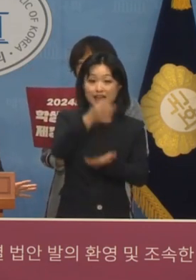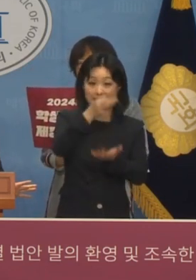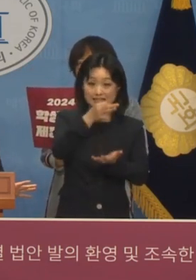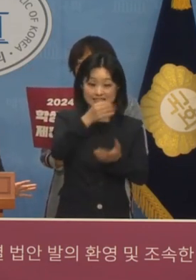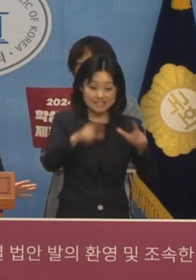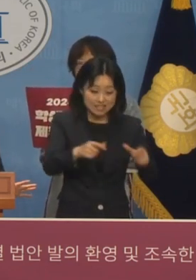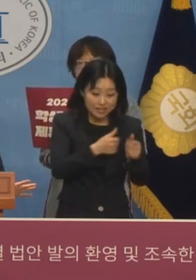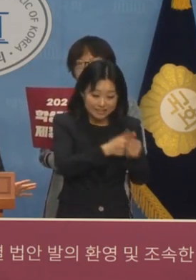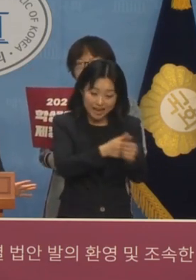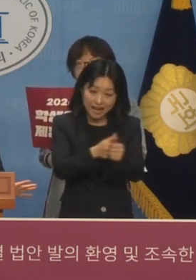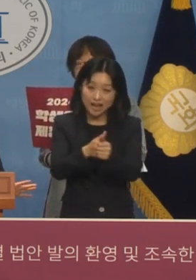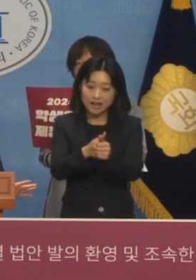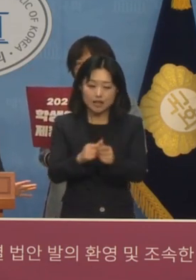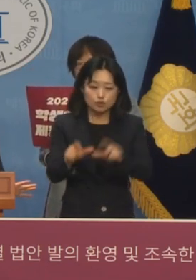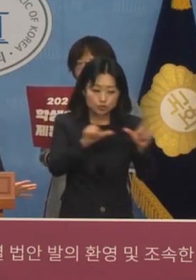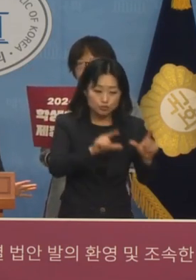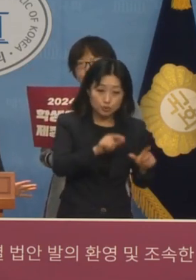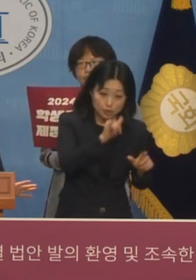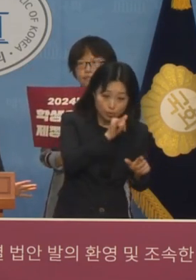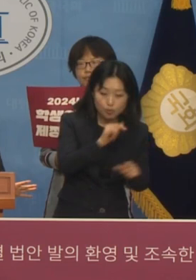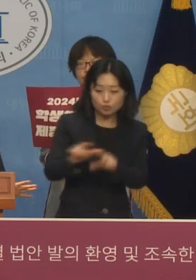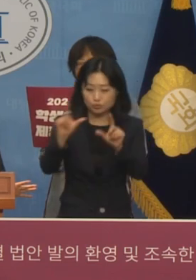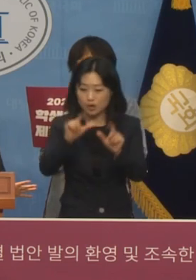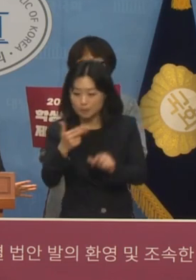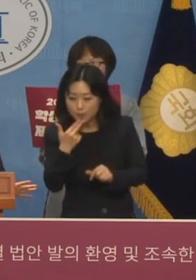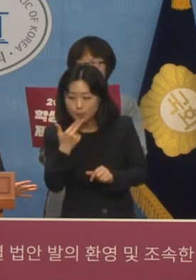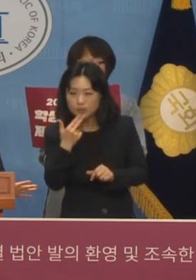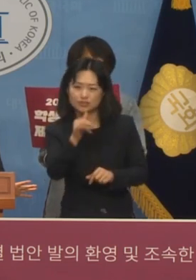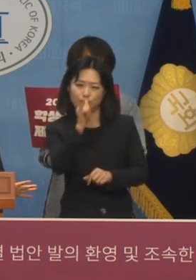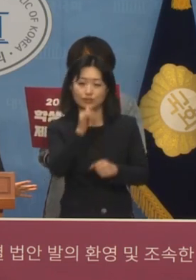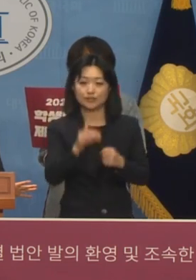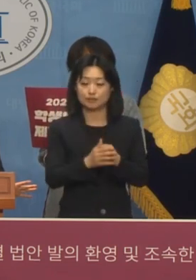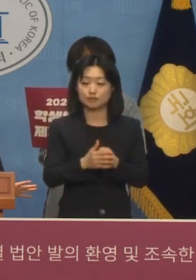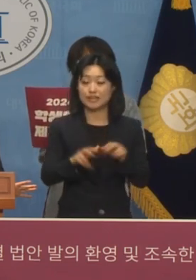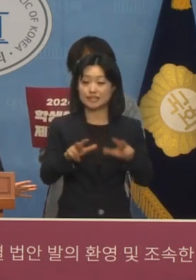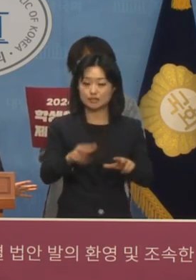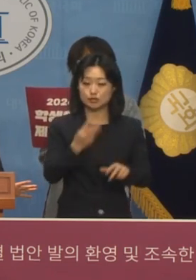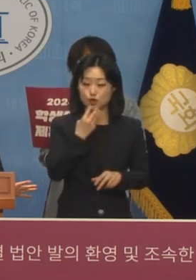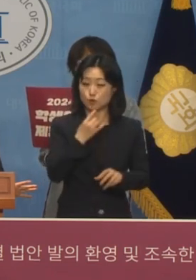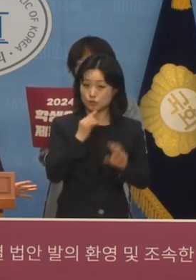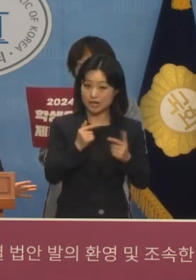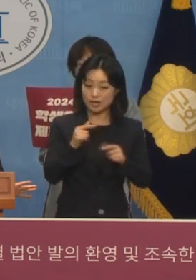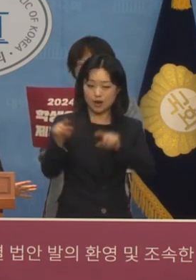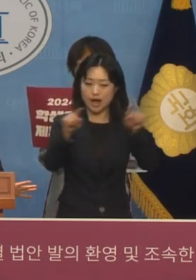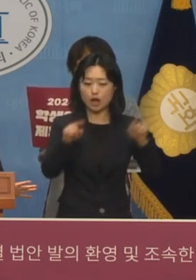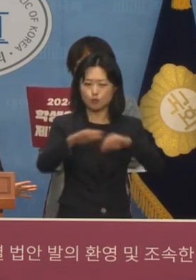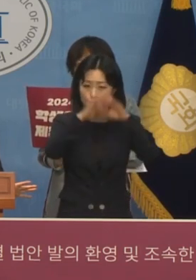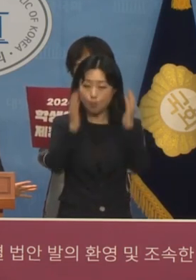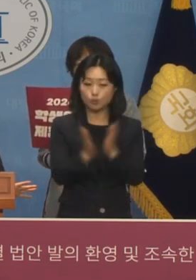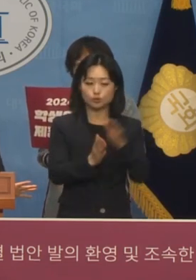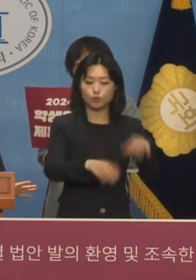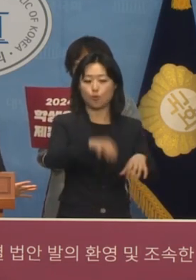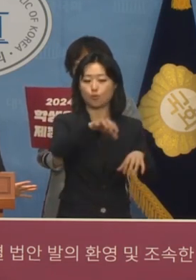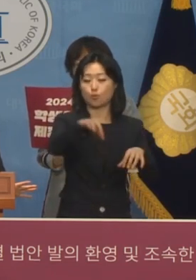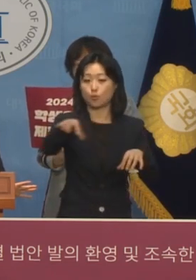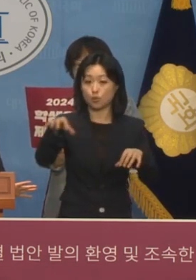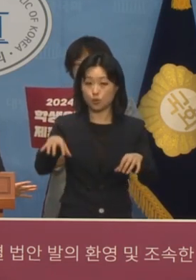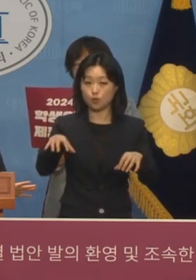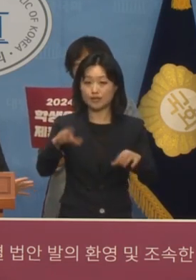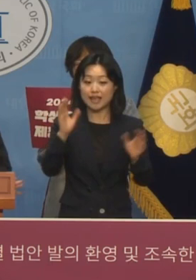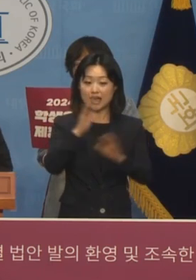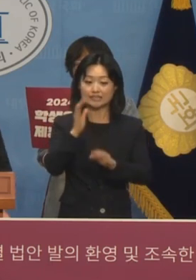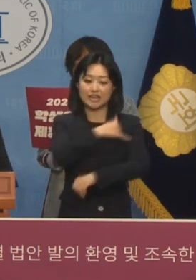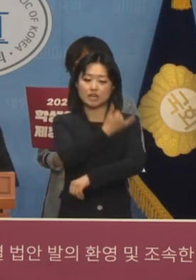지역에 따라 누리지 못하고 있기 때문에 지금부터는 서울은 물론 대한민국의 모든 곳에서